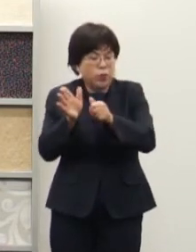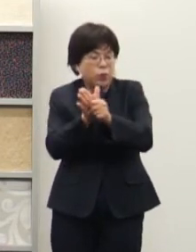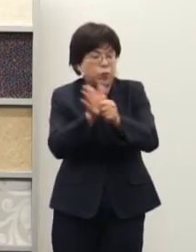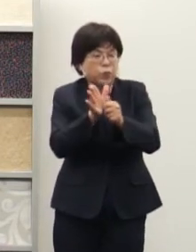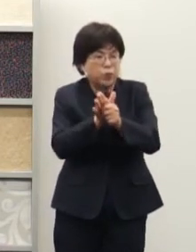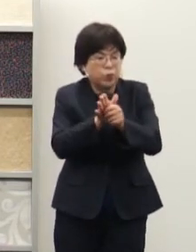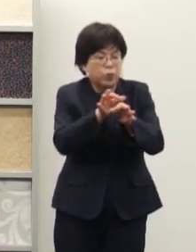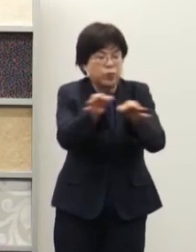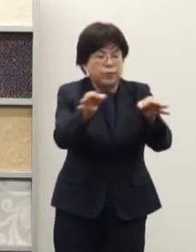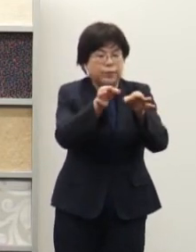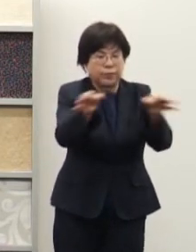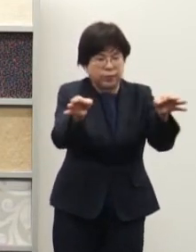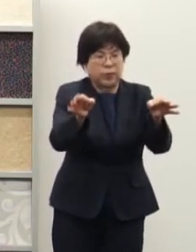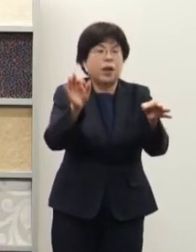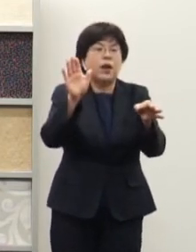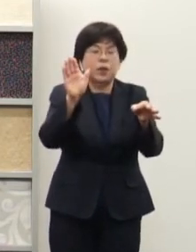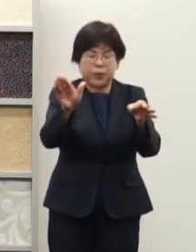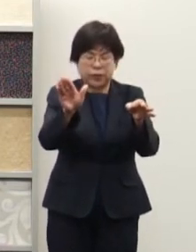たしました。